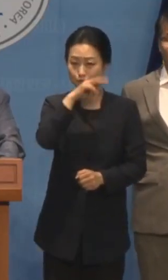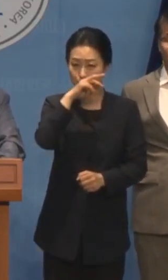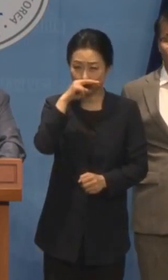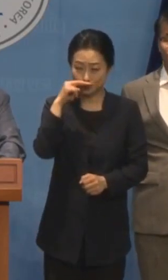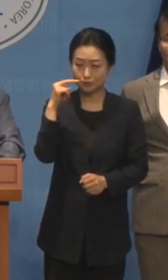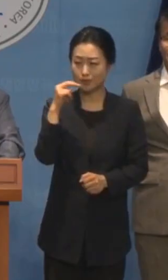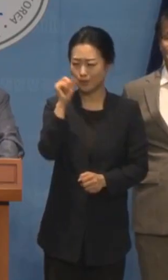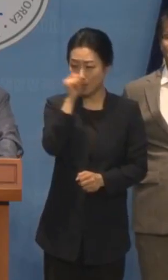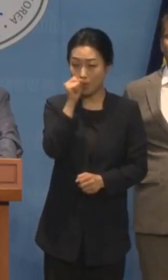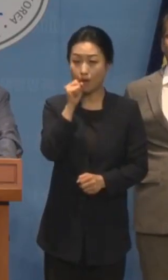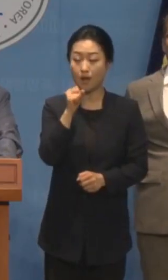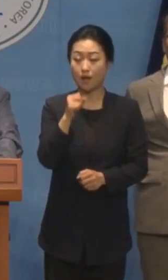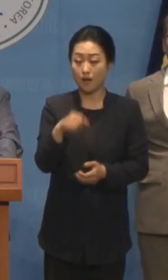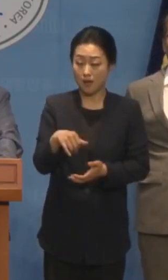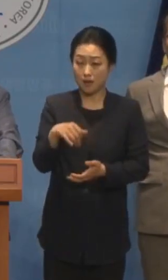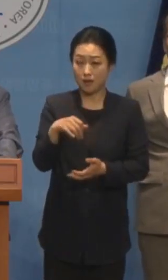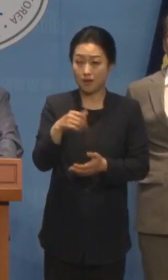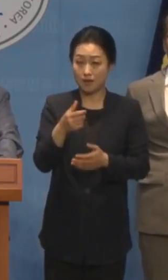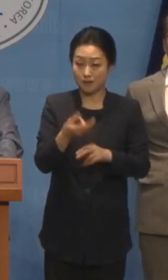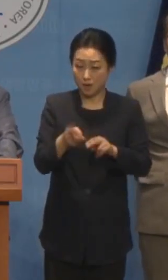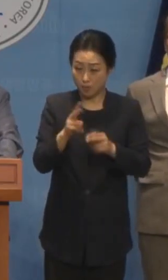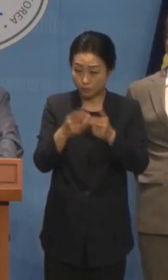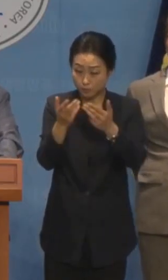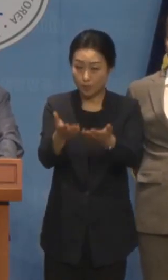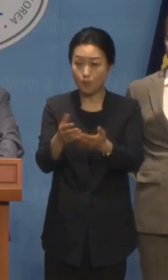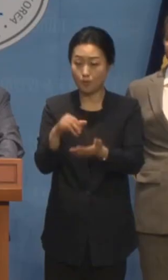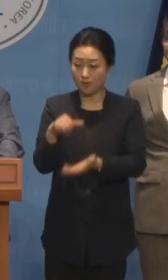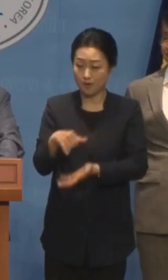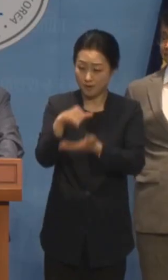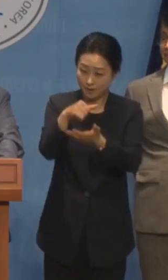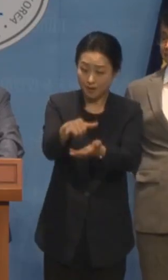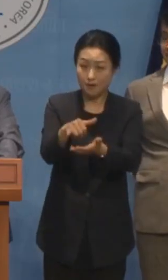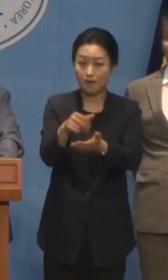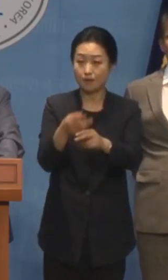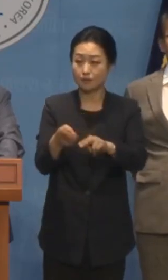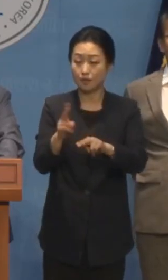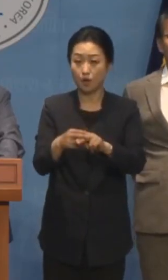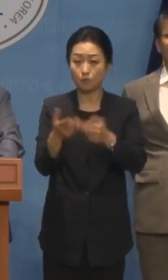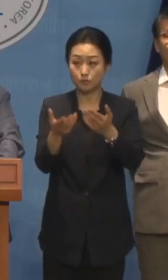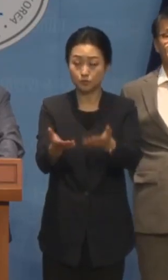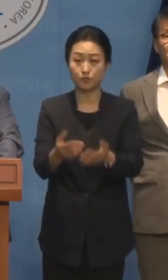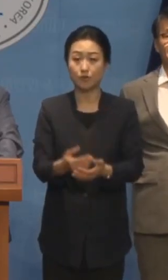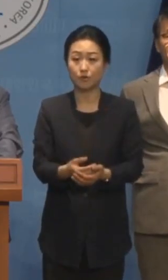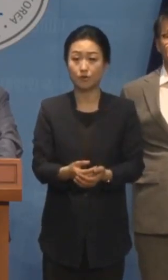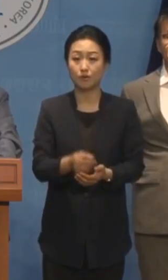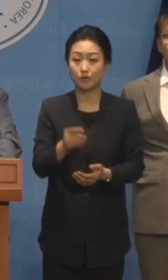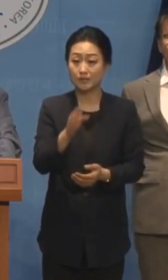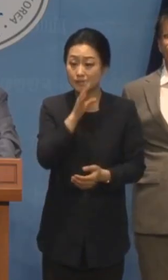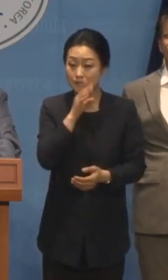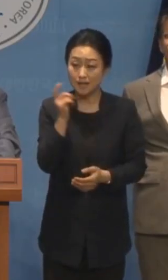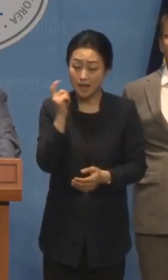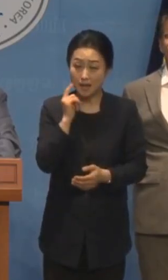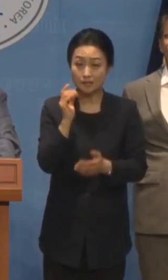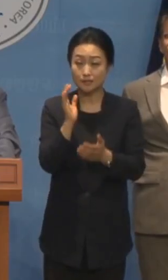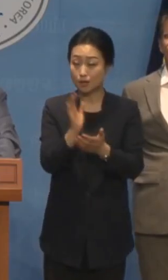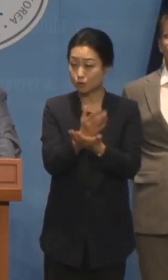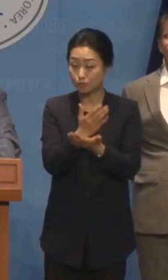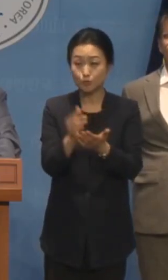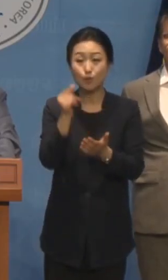어디 있습니까? 그 사람들이 검찰에 보였다는 거 진품 맞습니까? 그거 하나 확인이 안 돼 있는데